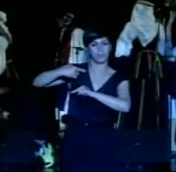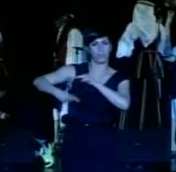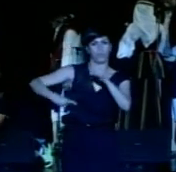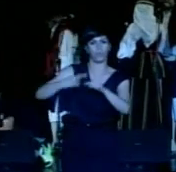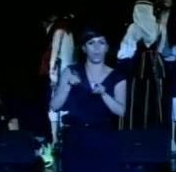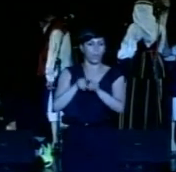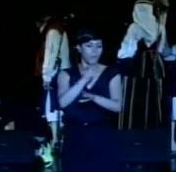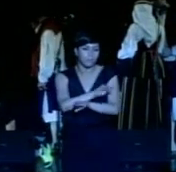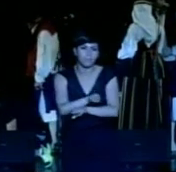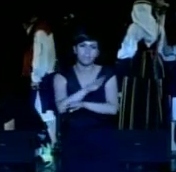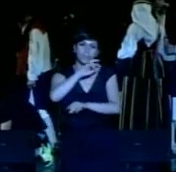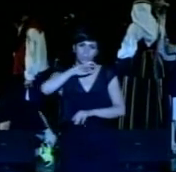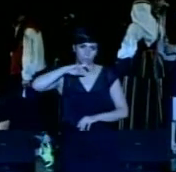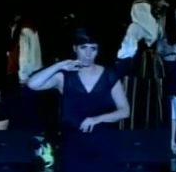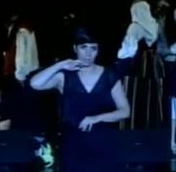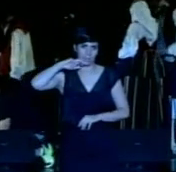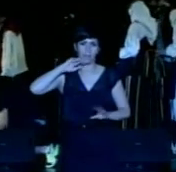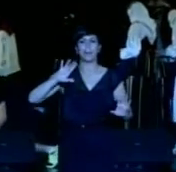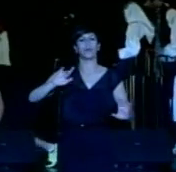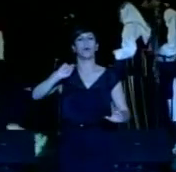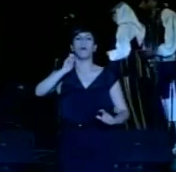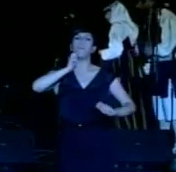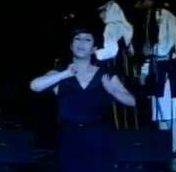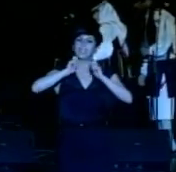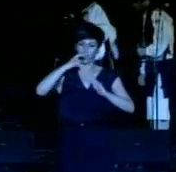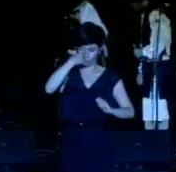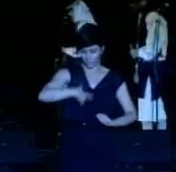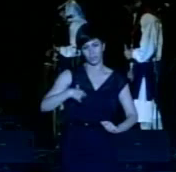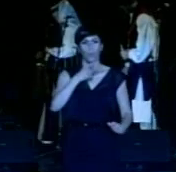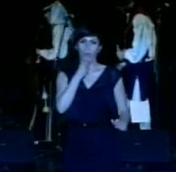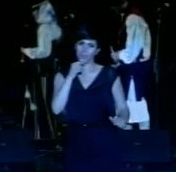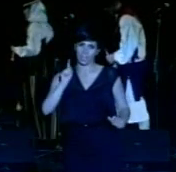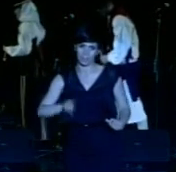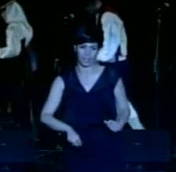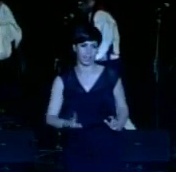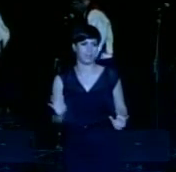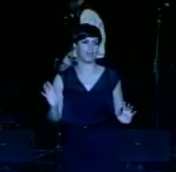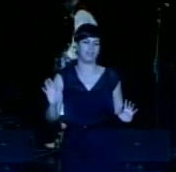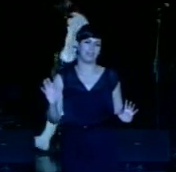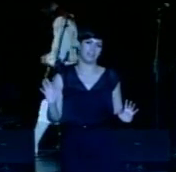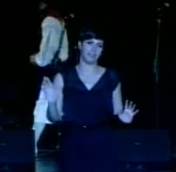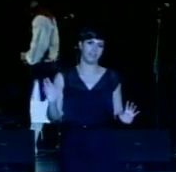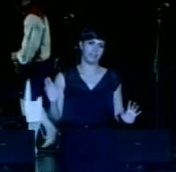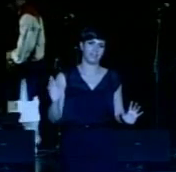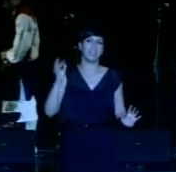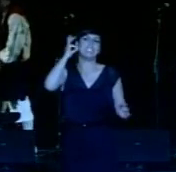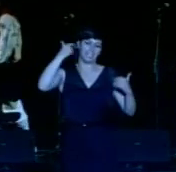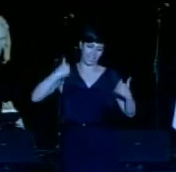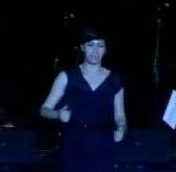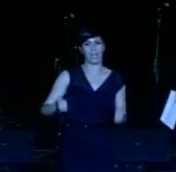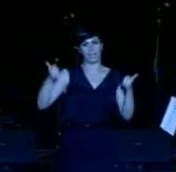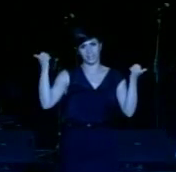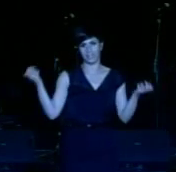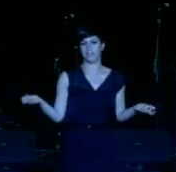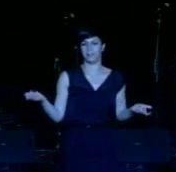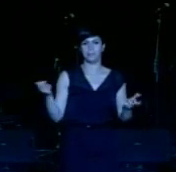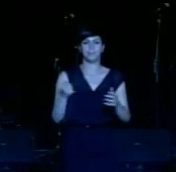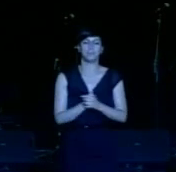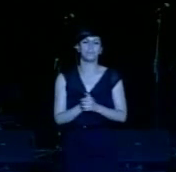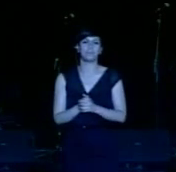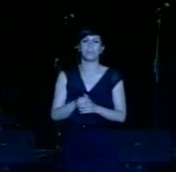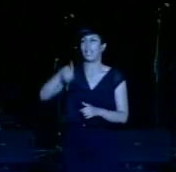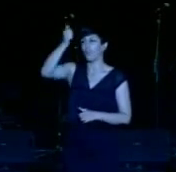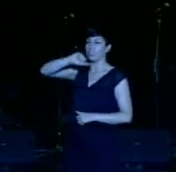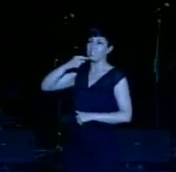miman muchísimo. Pero a los presentadores también nos tienen que poner un poco monos, sobre todo a las chicas. Nosotros con